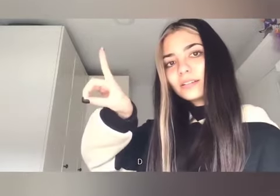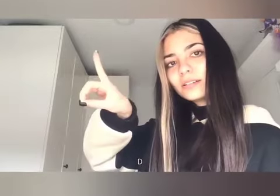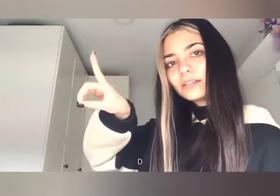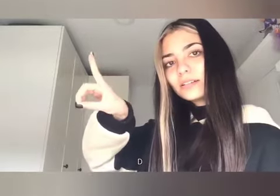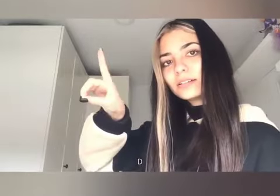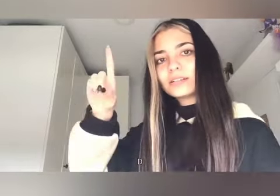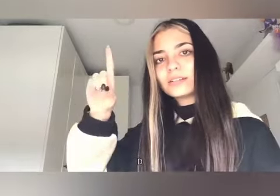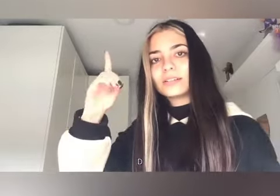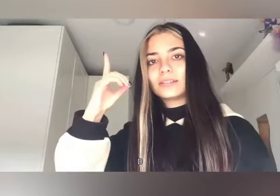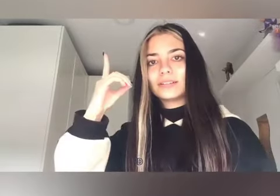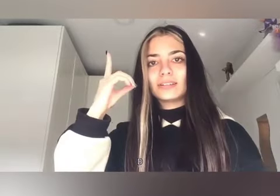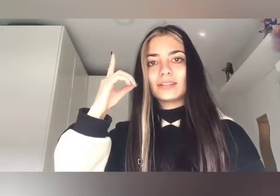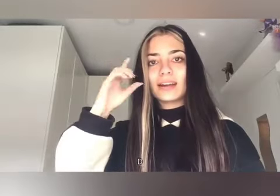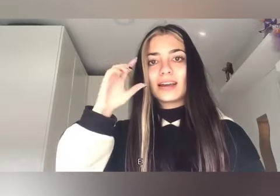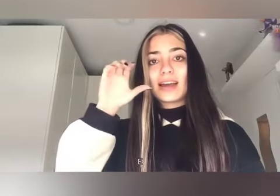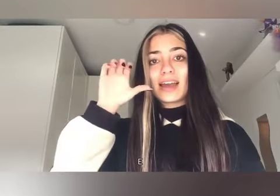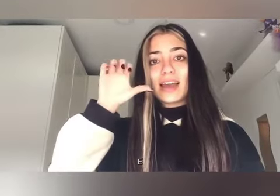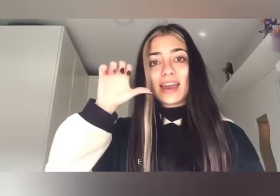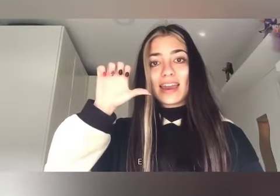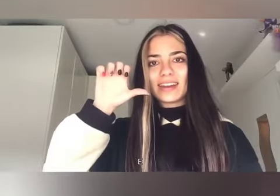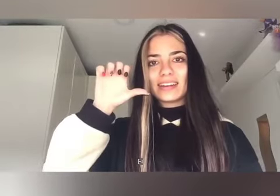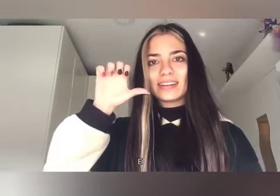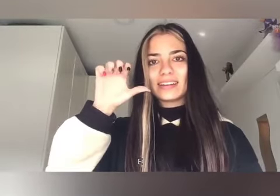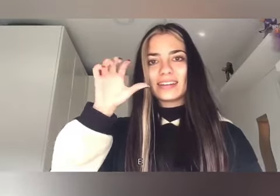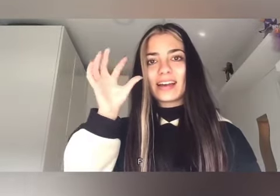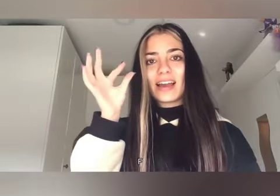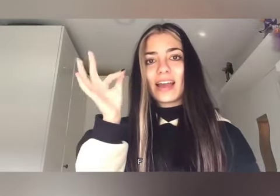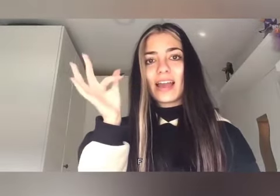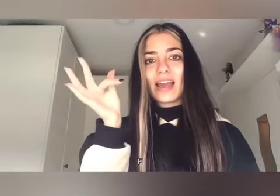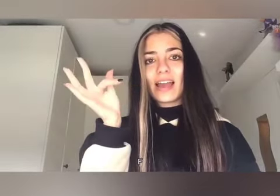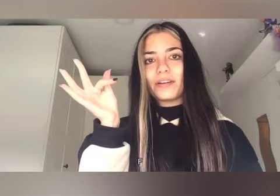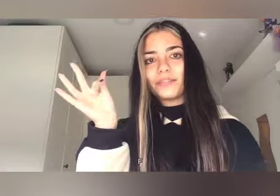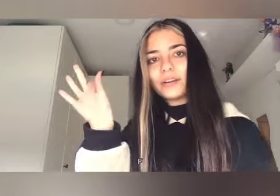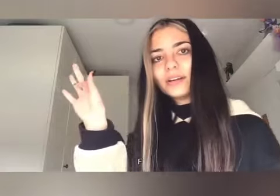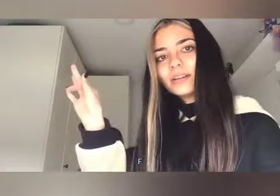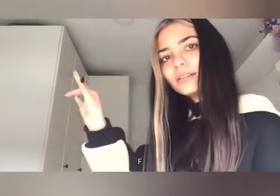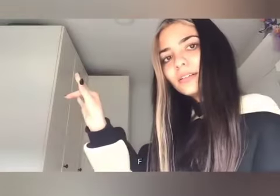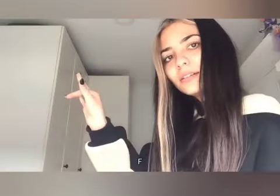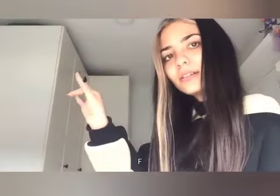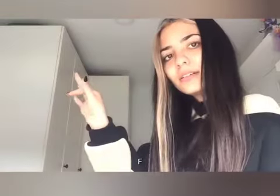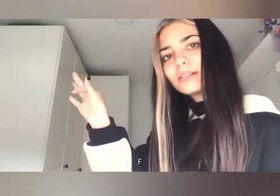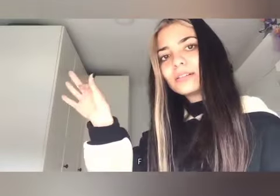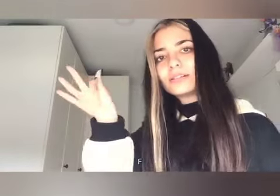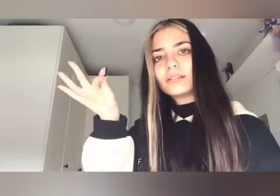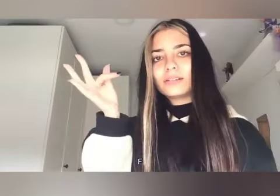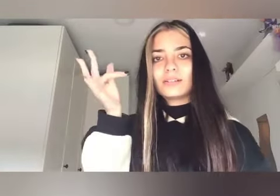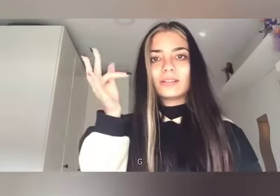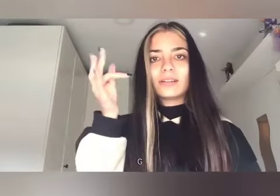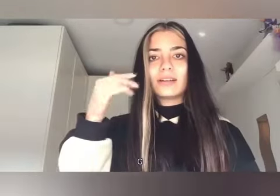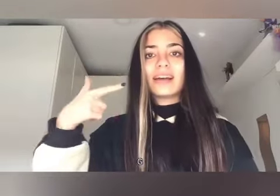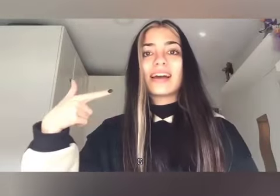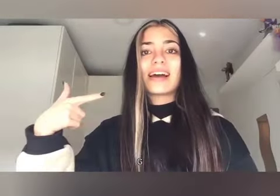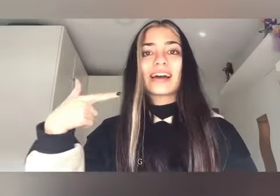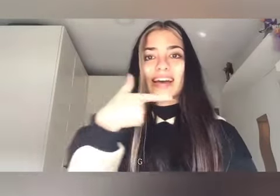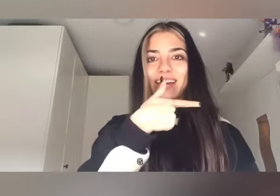E, F, G,